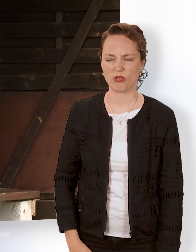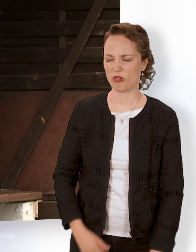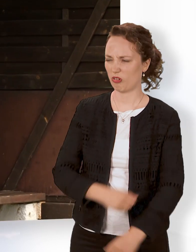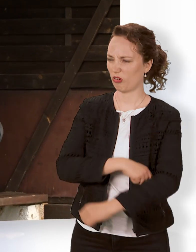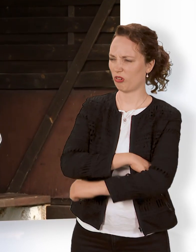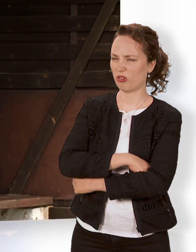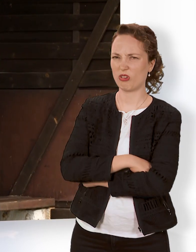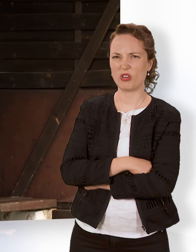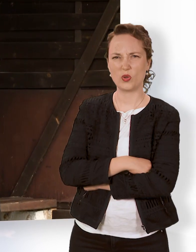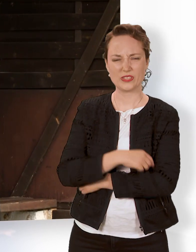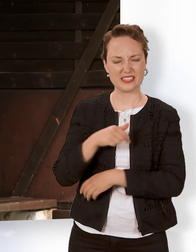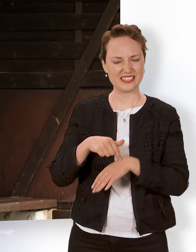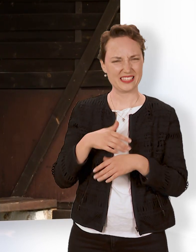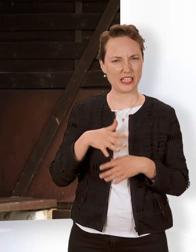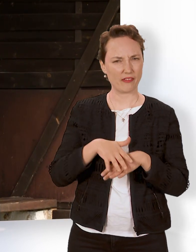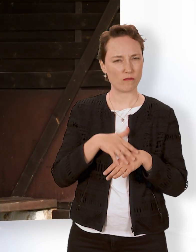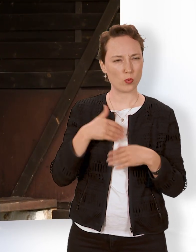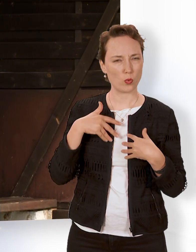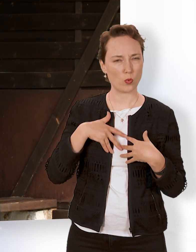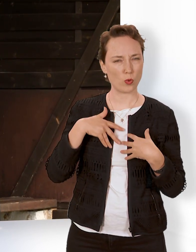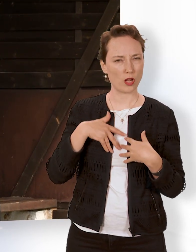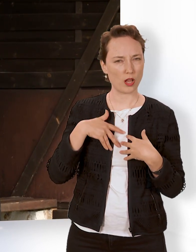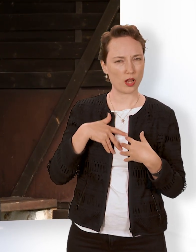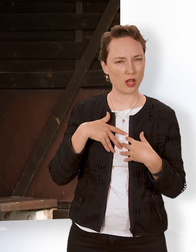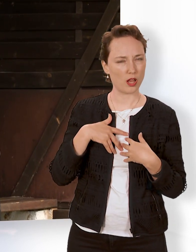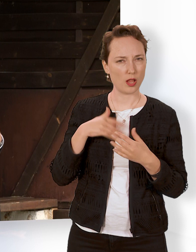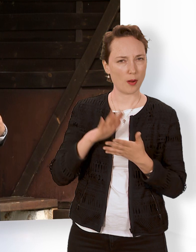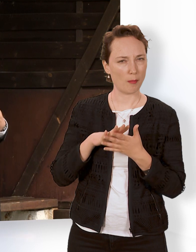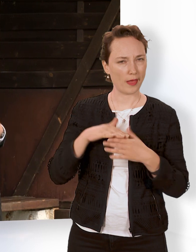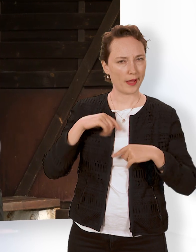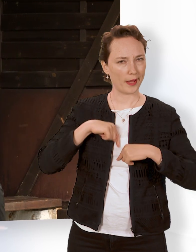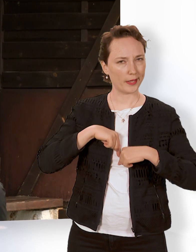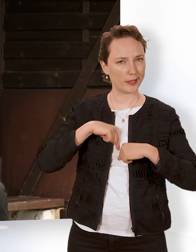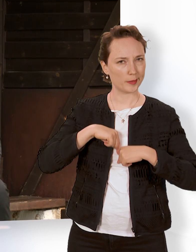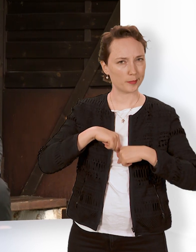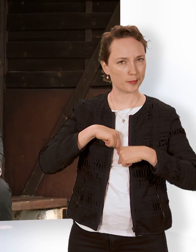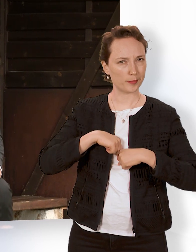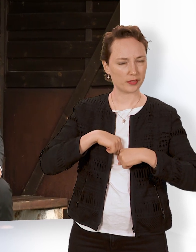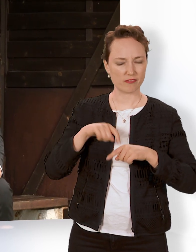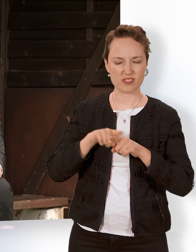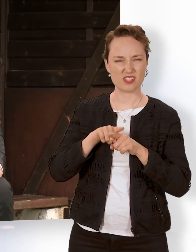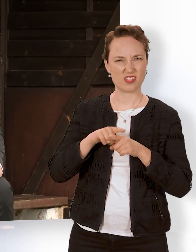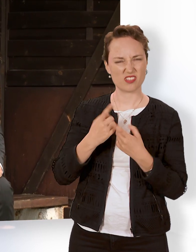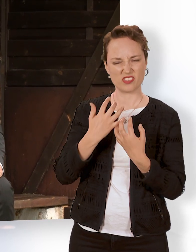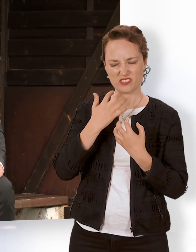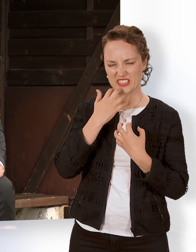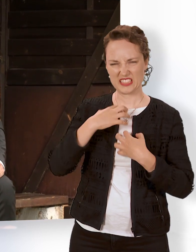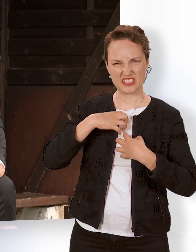wir kriegen dieses Gefühl einfach nicht aus unserem Bewusstsein raus. Es hat sich in uns eingefressen.